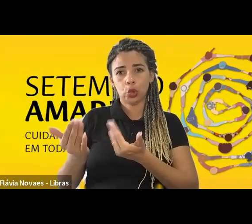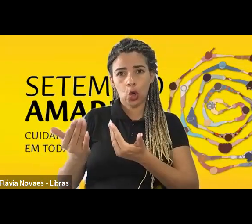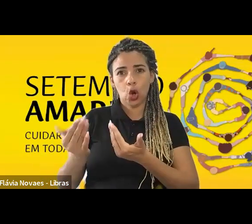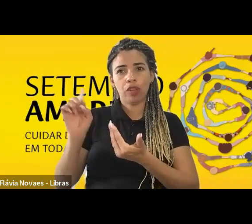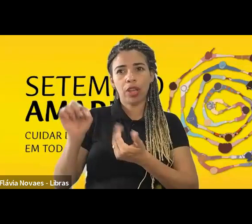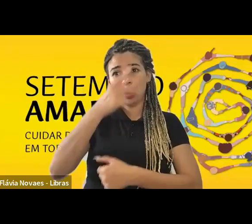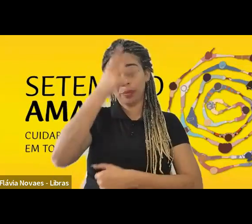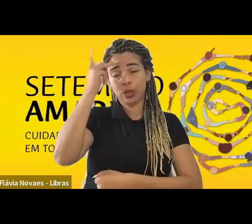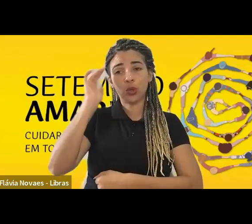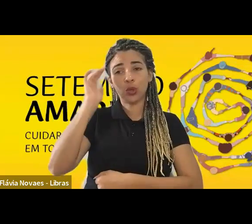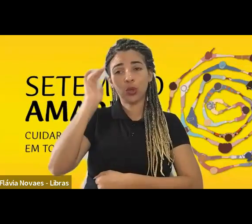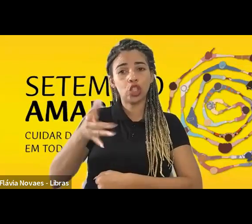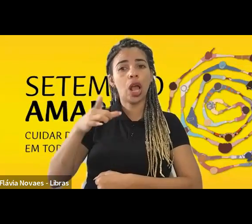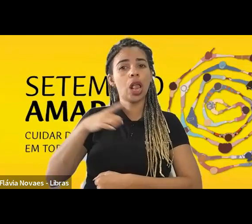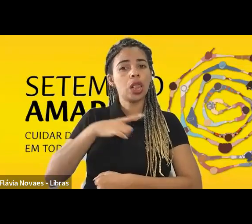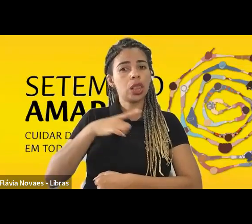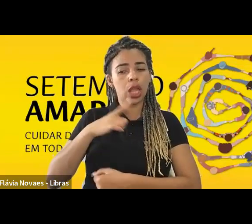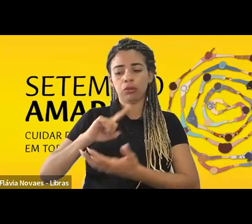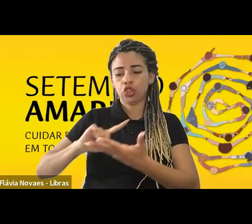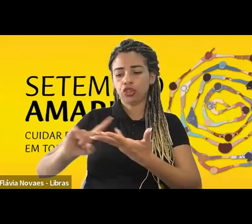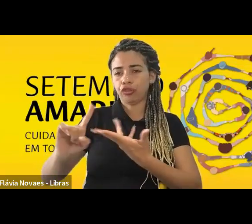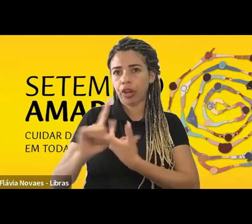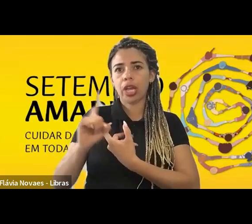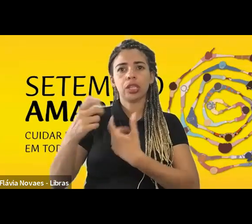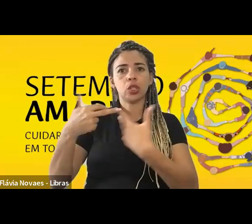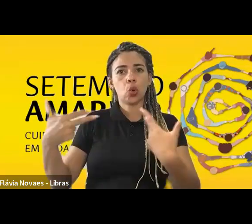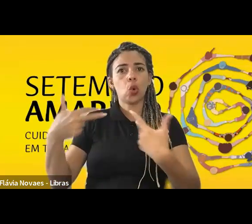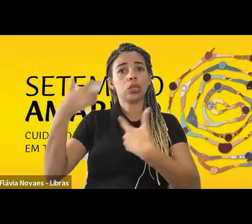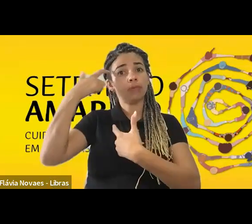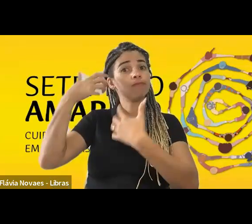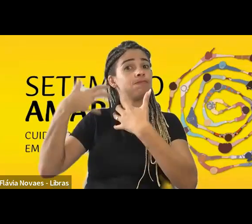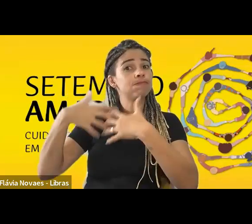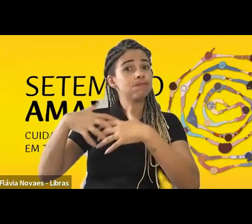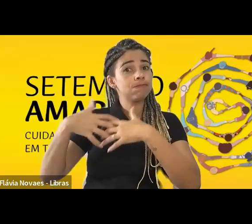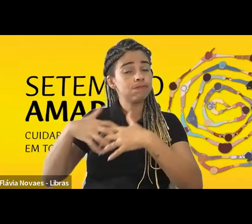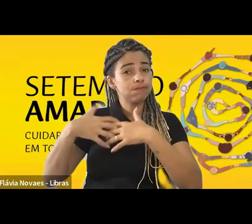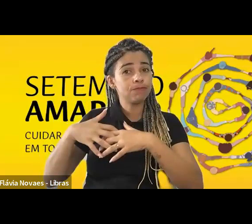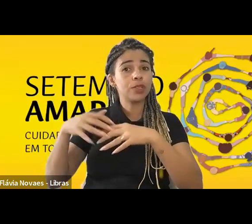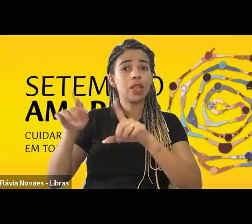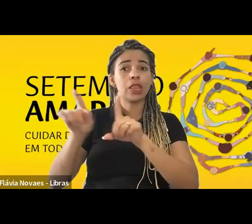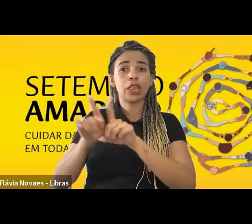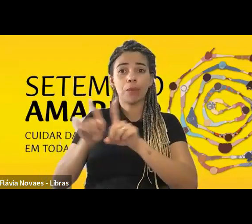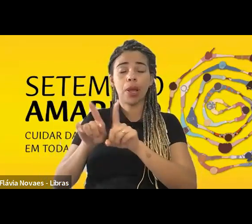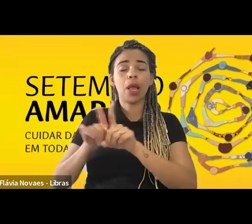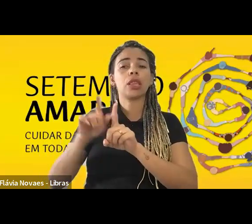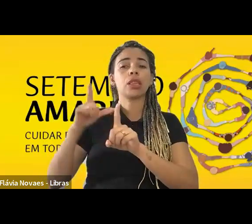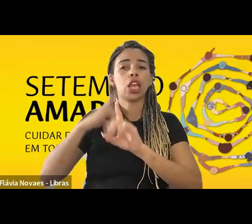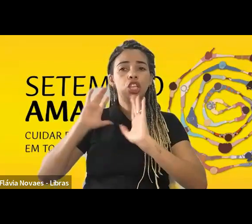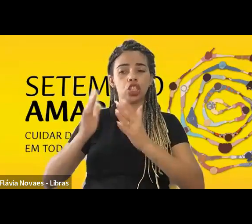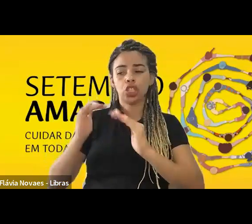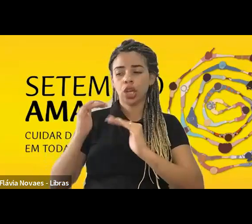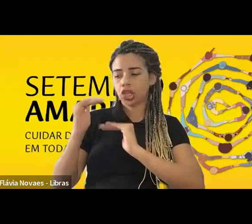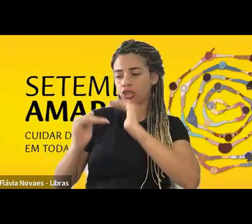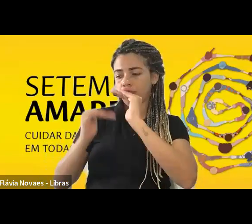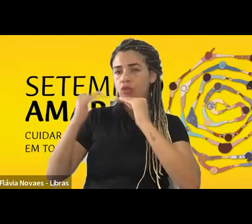já é dotado de recursos cognitivos, já é dotado de recursos de desenvolvimento